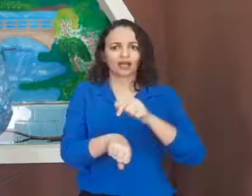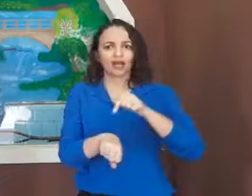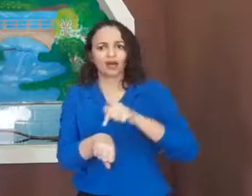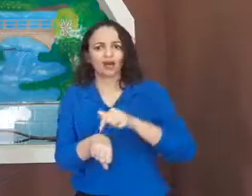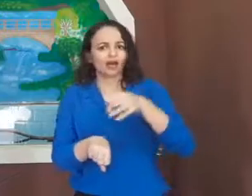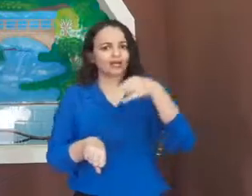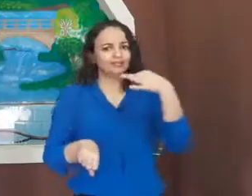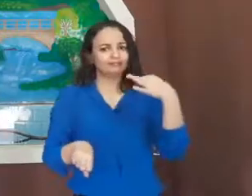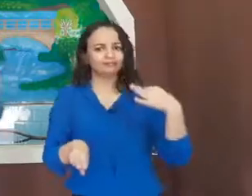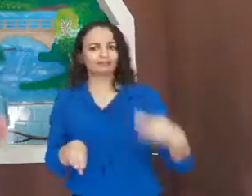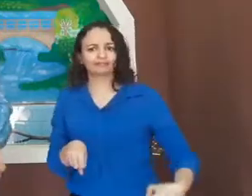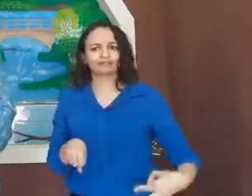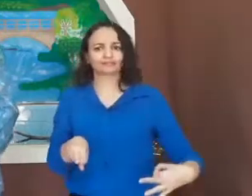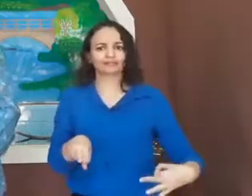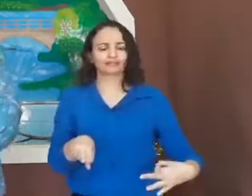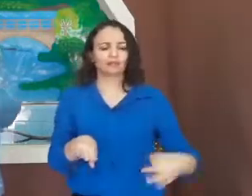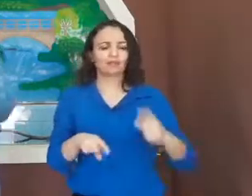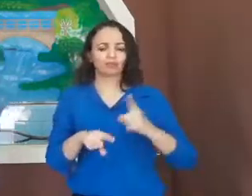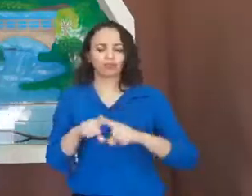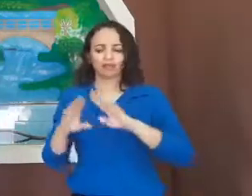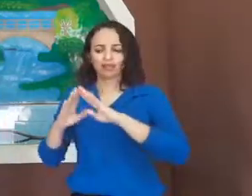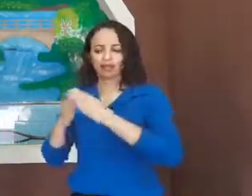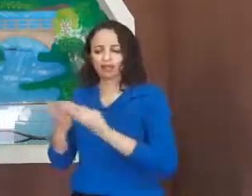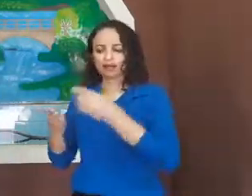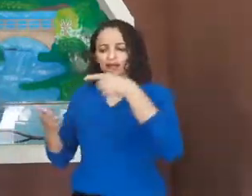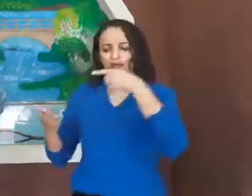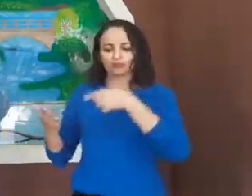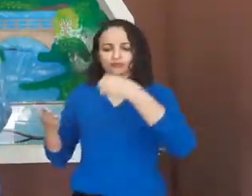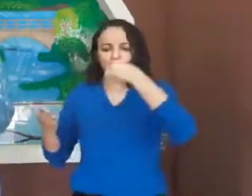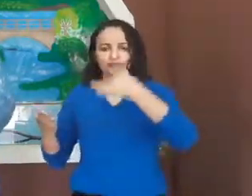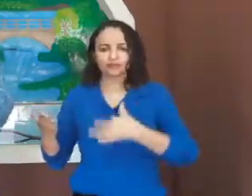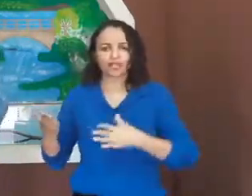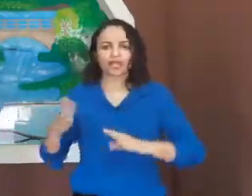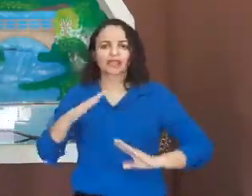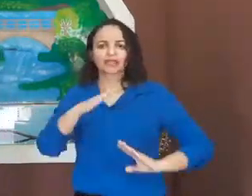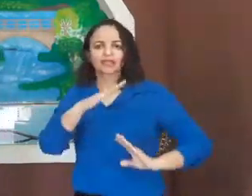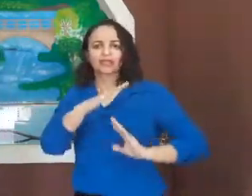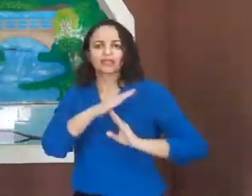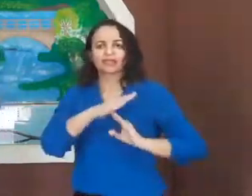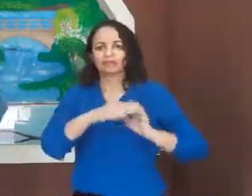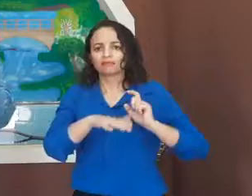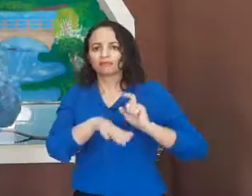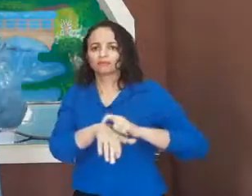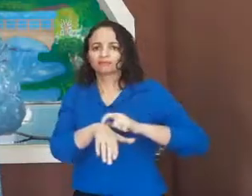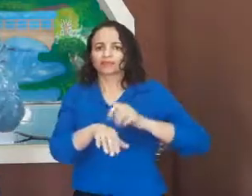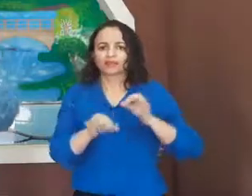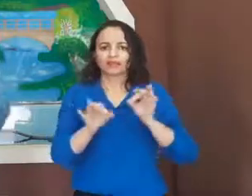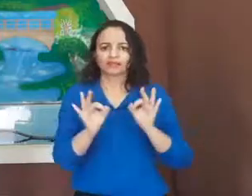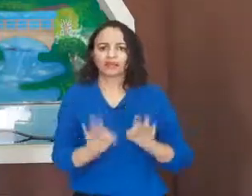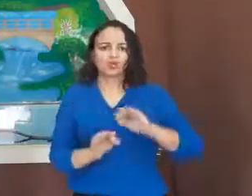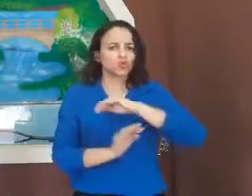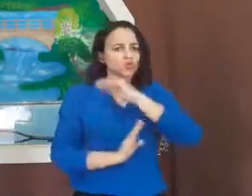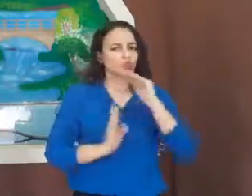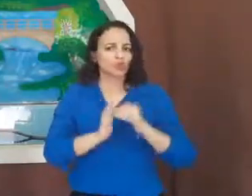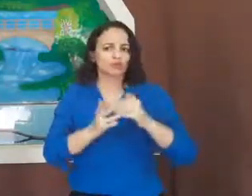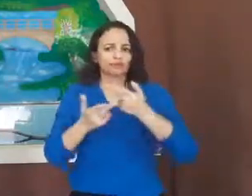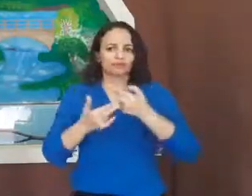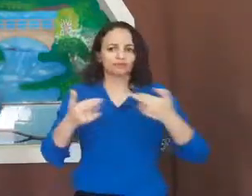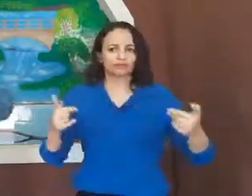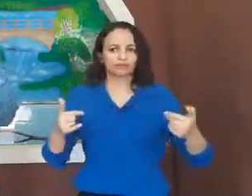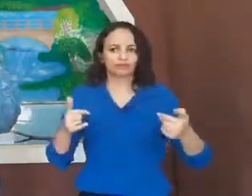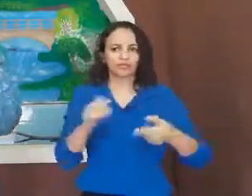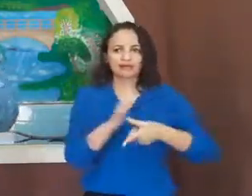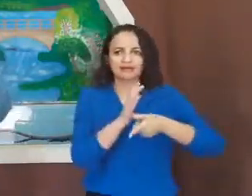A Bíblia fala que há tempo para todas as coisas. Salomão fala isso. Nós precisamos, não podemos colher um fruto antes da